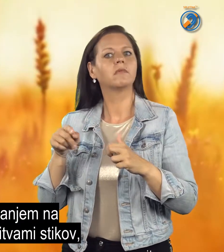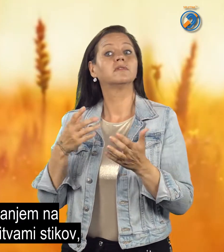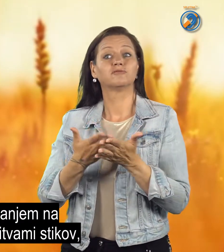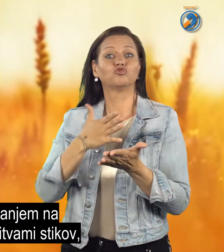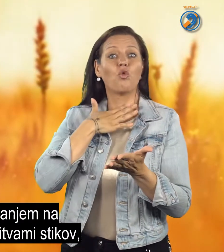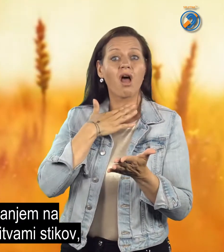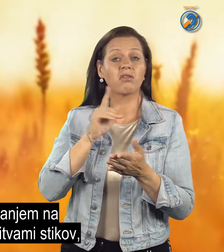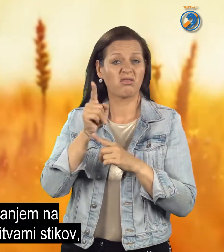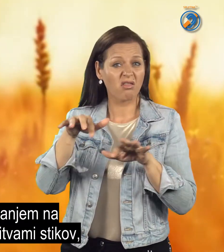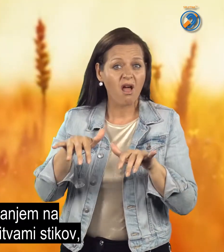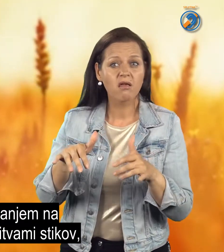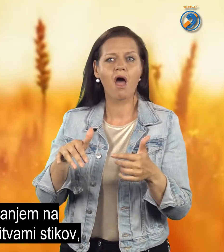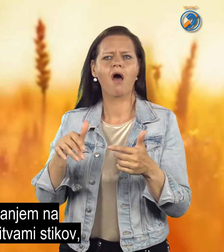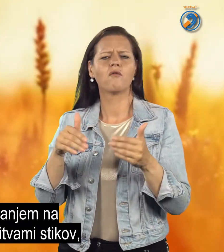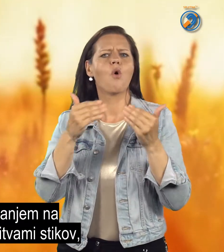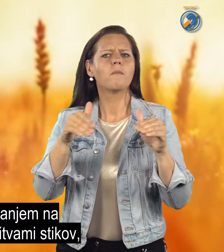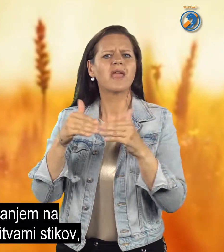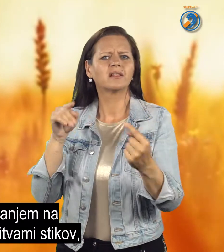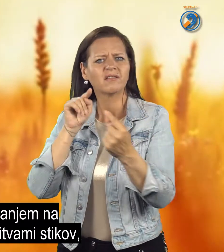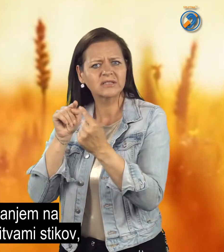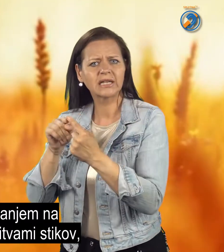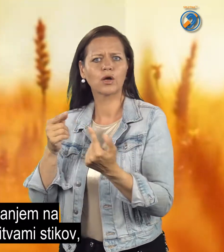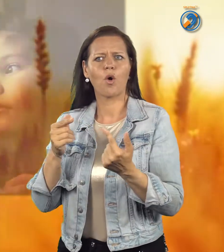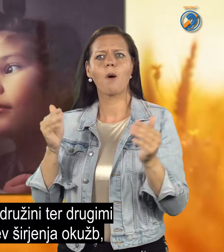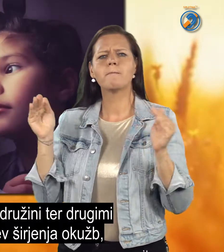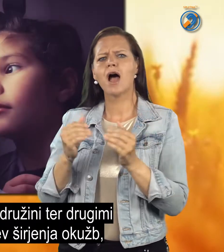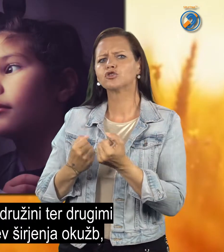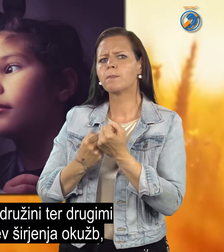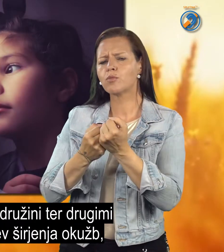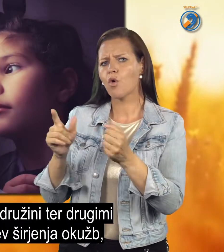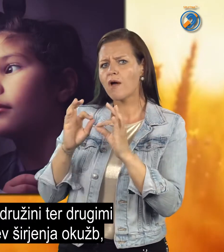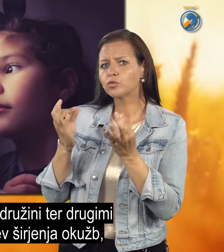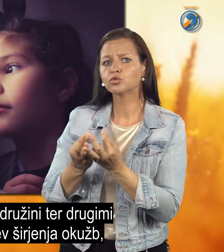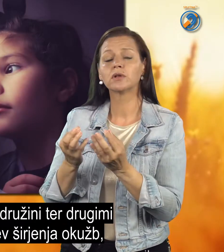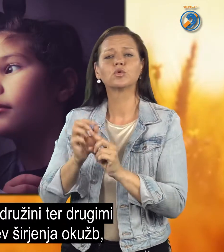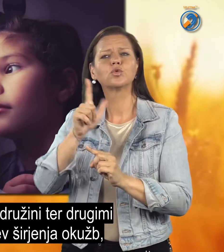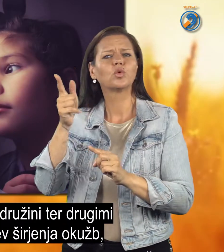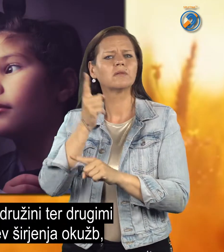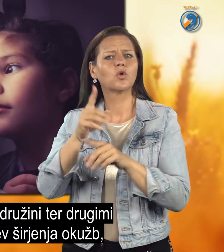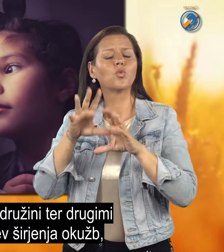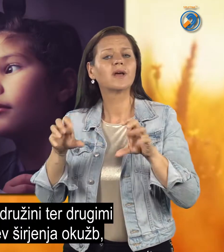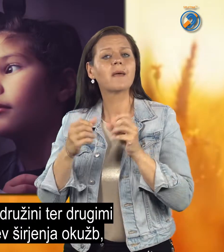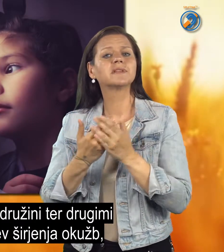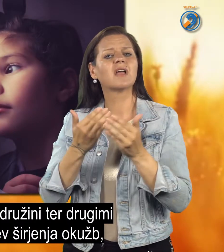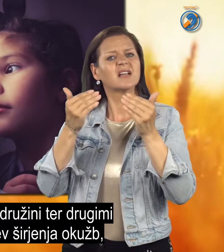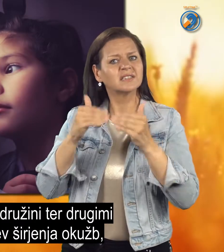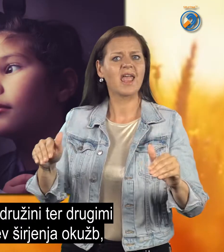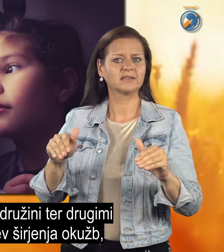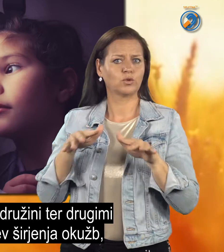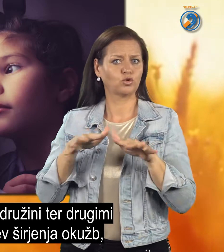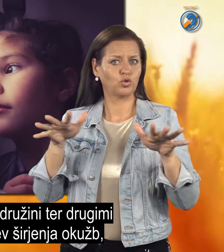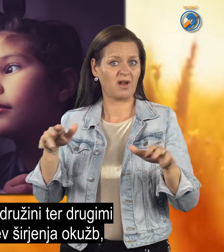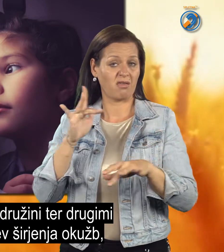s šolanjem na daljavo, omejitvami stikov, manjšo podporo v družini ter drugimi ukrepi za